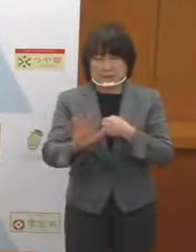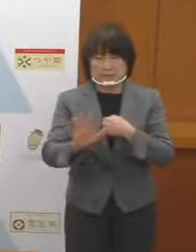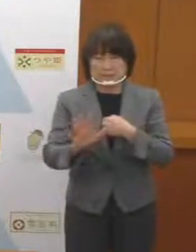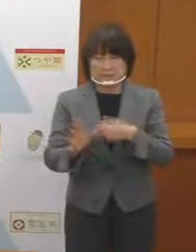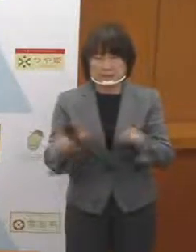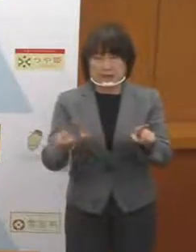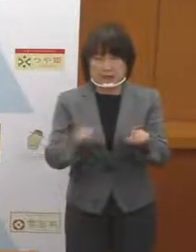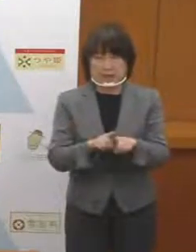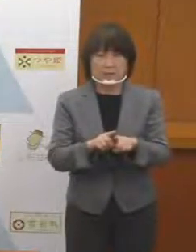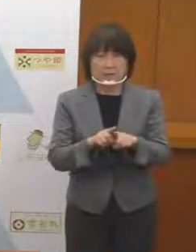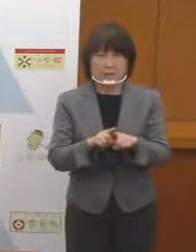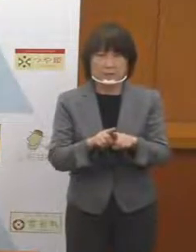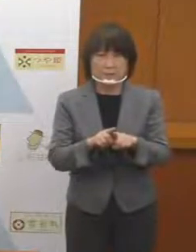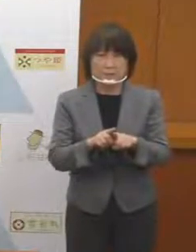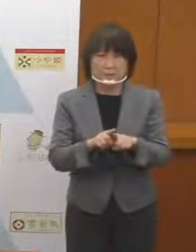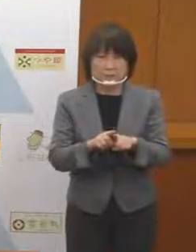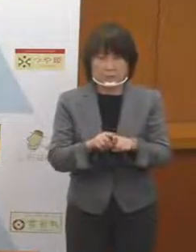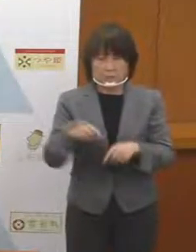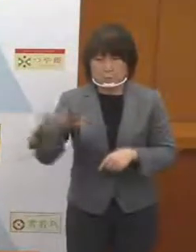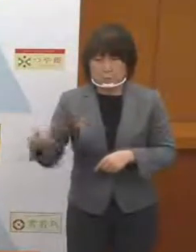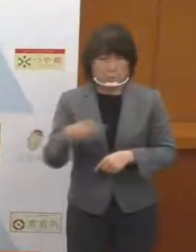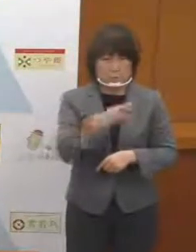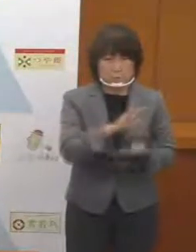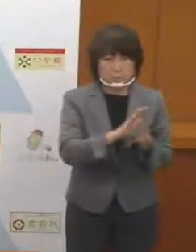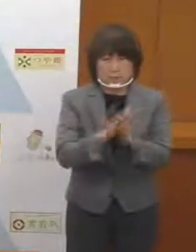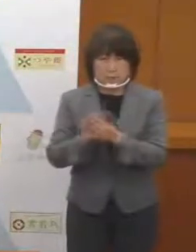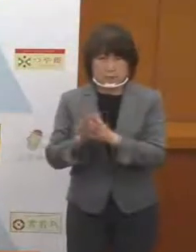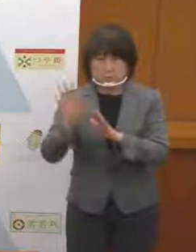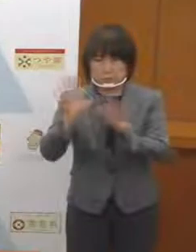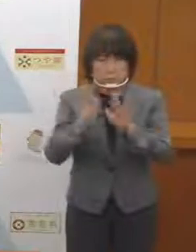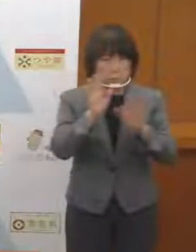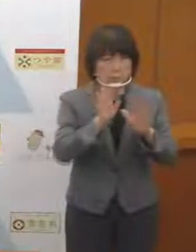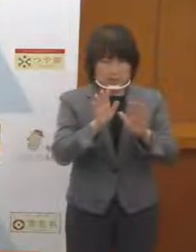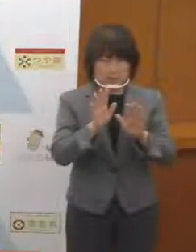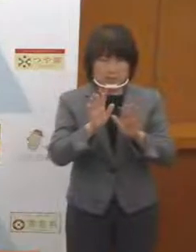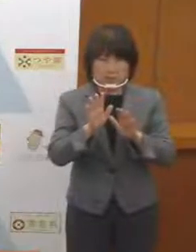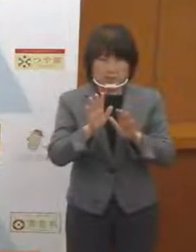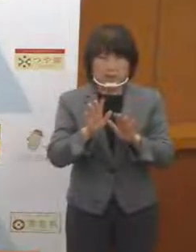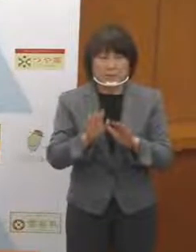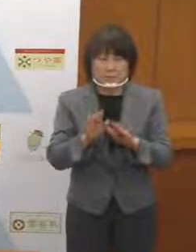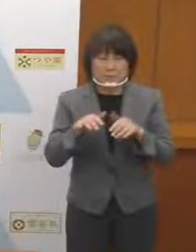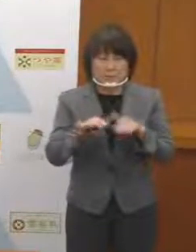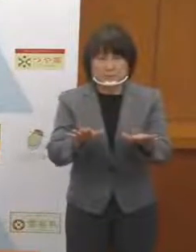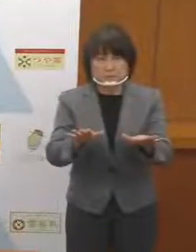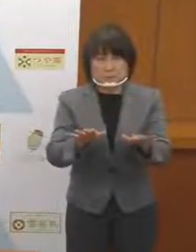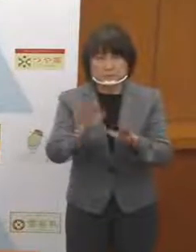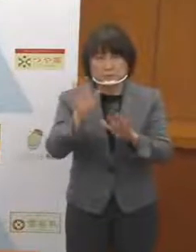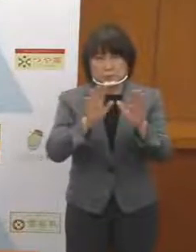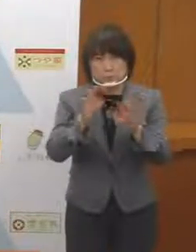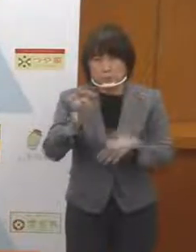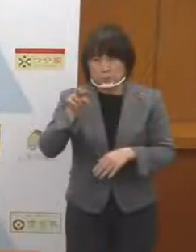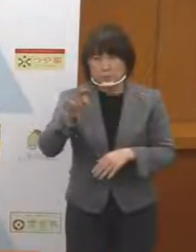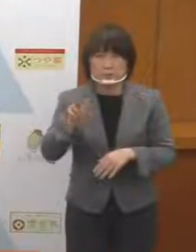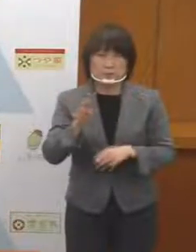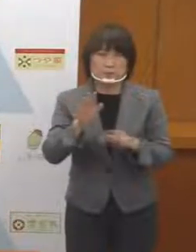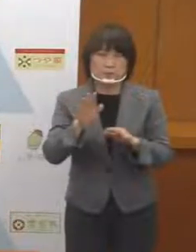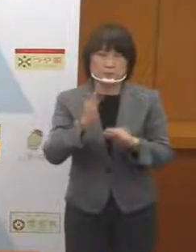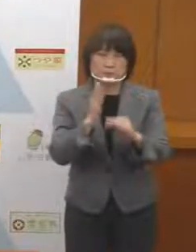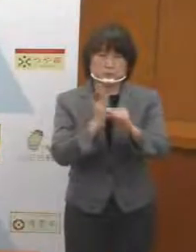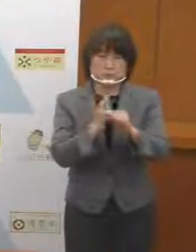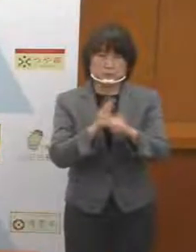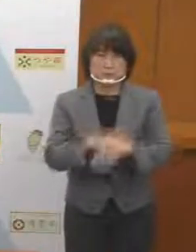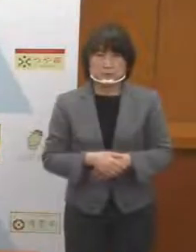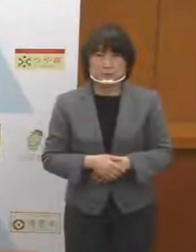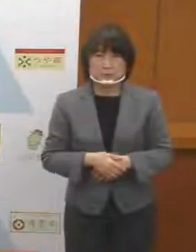ながら隣県などの水も含め危機感を持って感染状況を注視しているところです